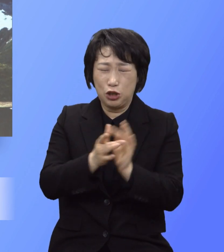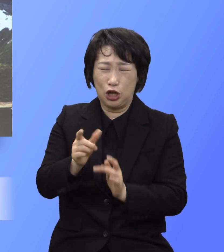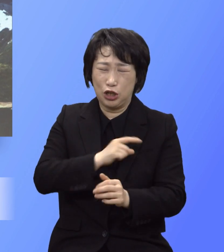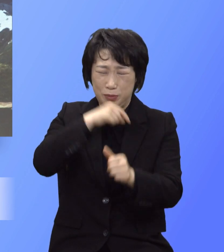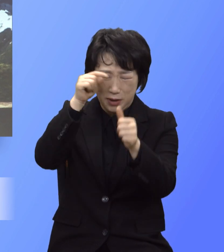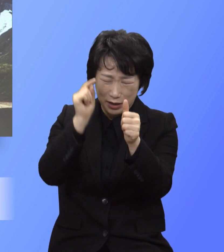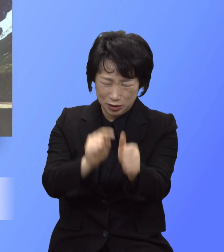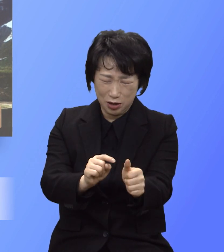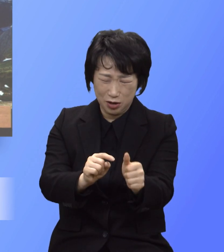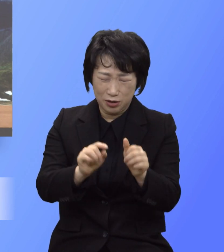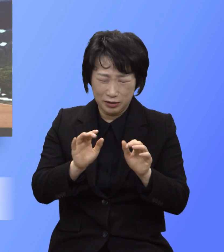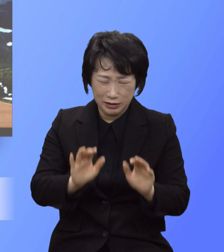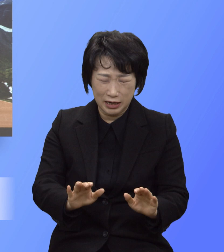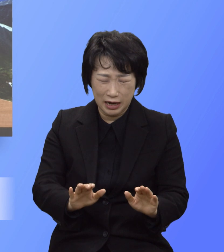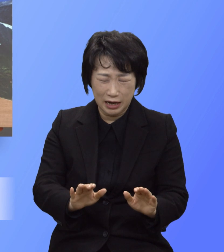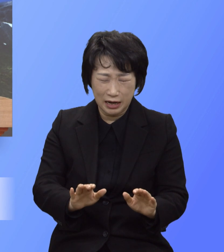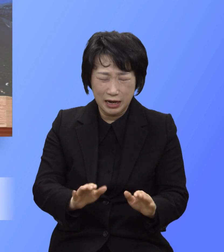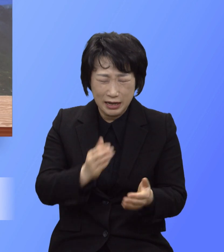예수 이름으로 명령하노니